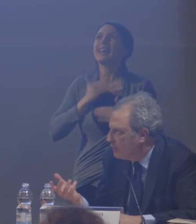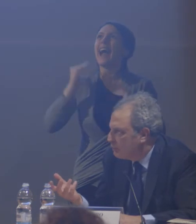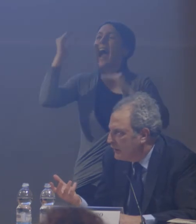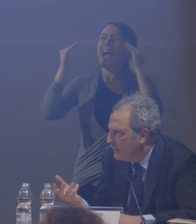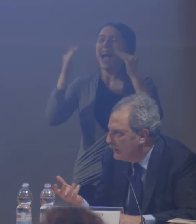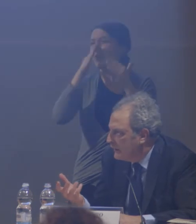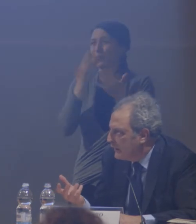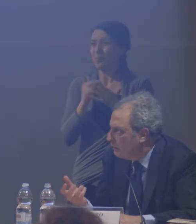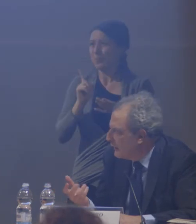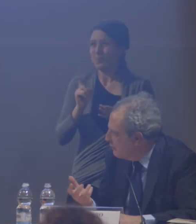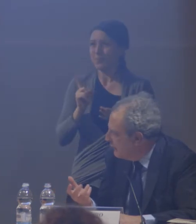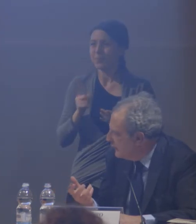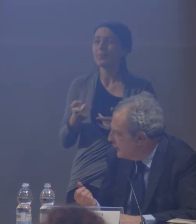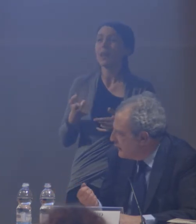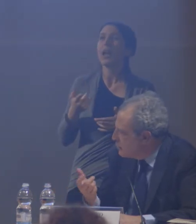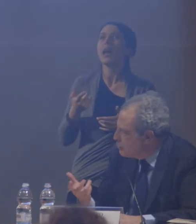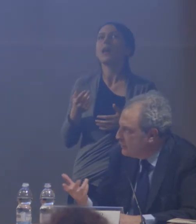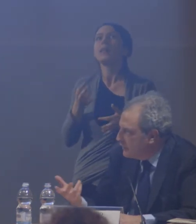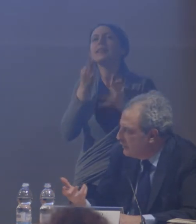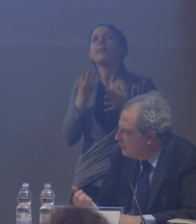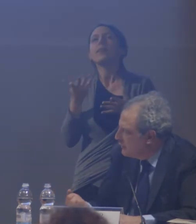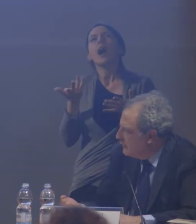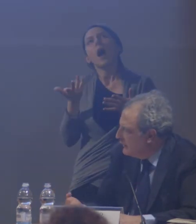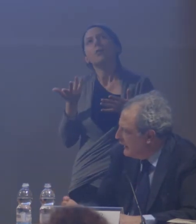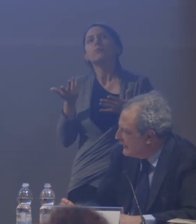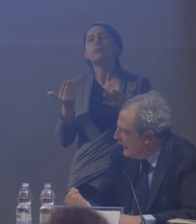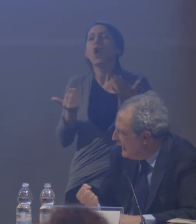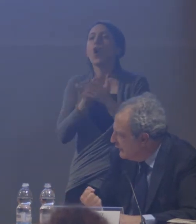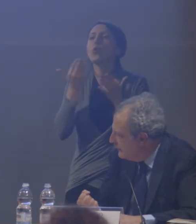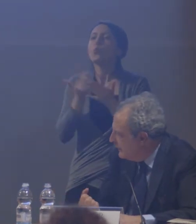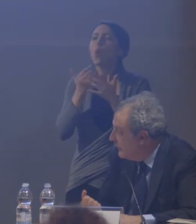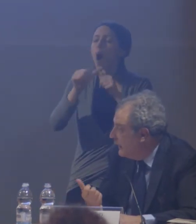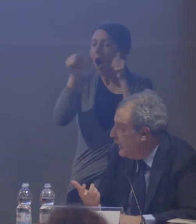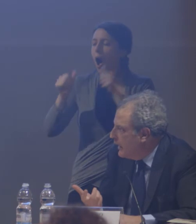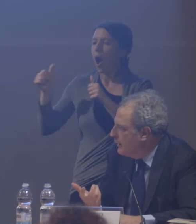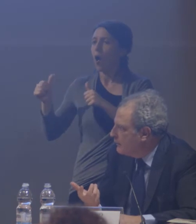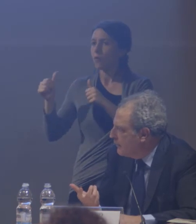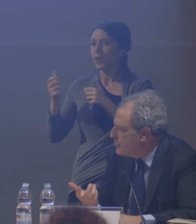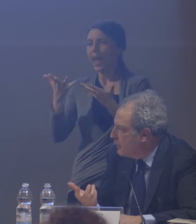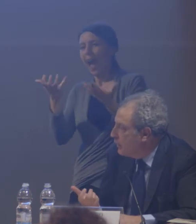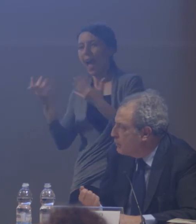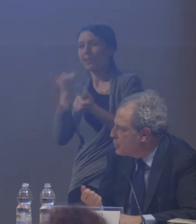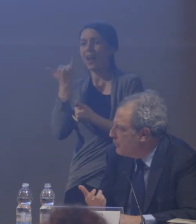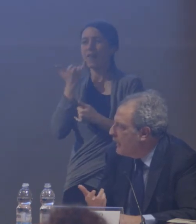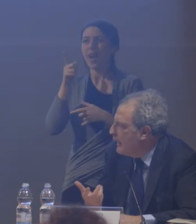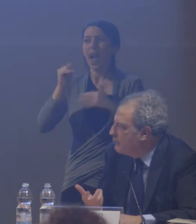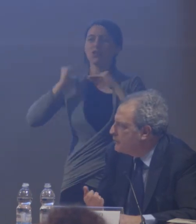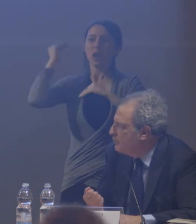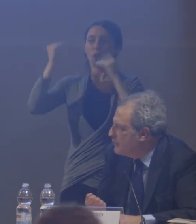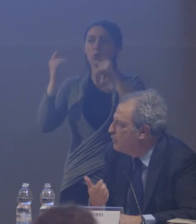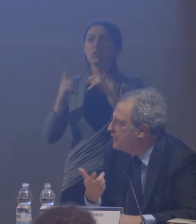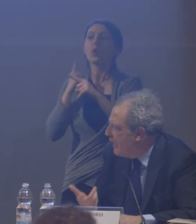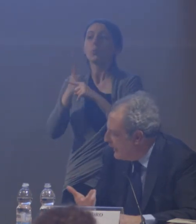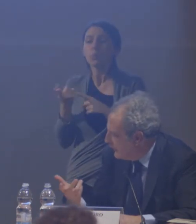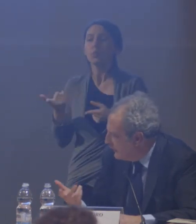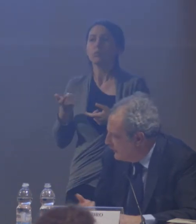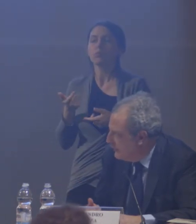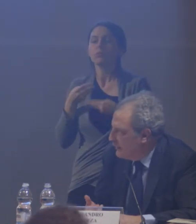delle formule che in qualche maniera risultino, come dire, attraenti e attraverso le quali riusciamo a, come dire,